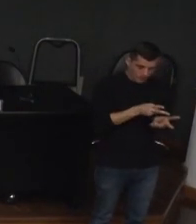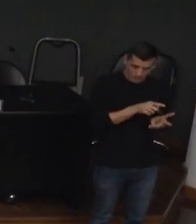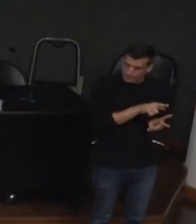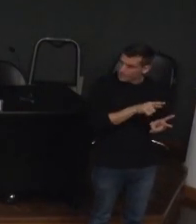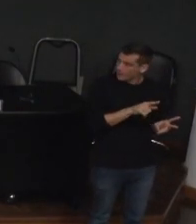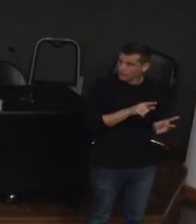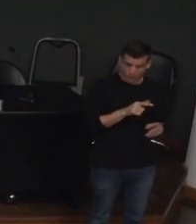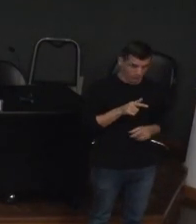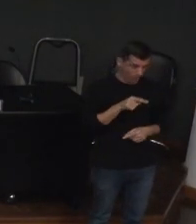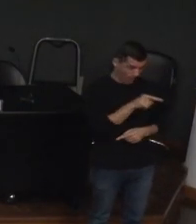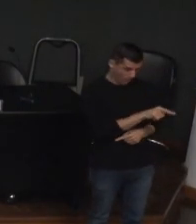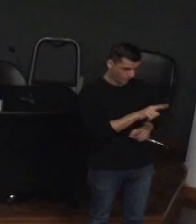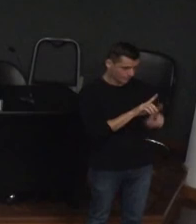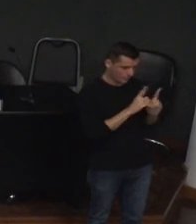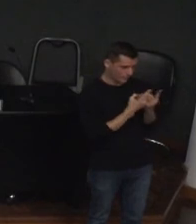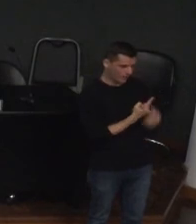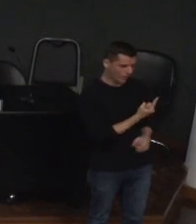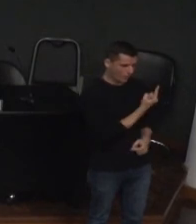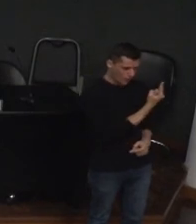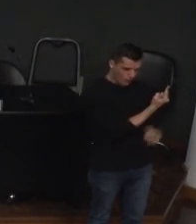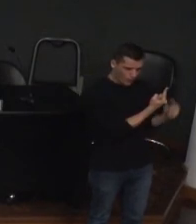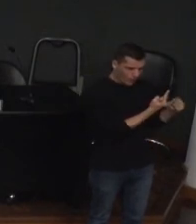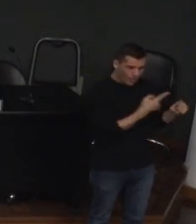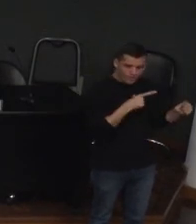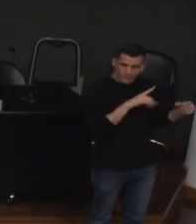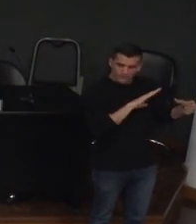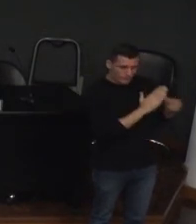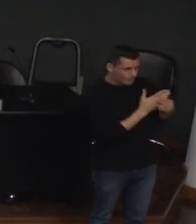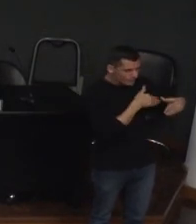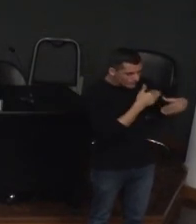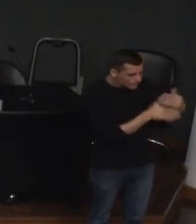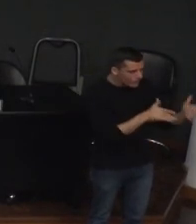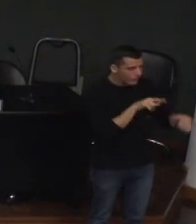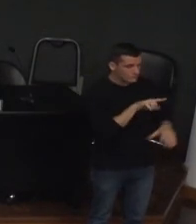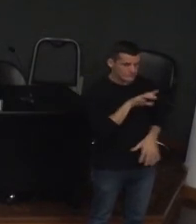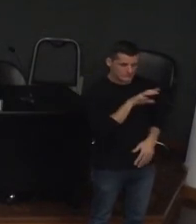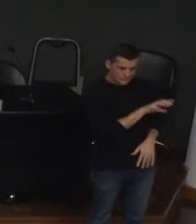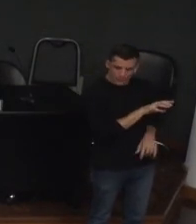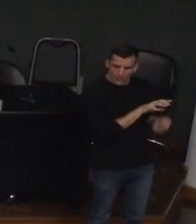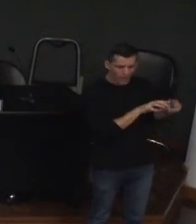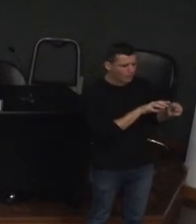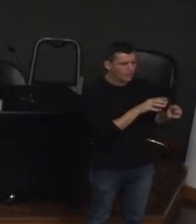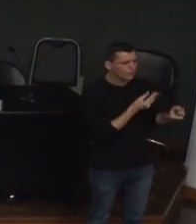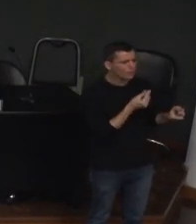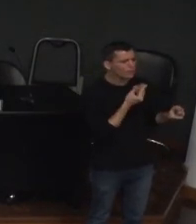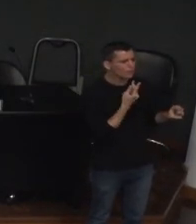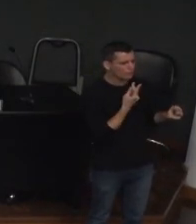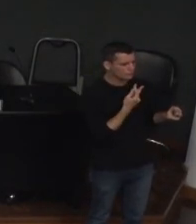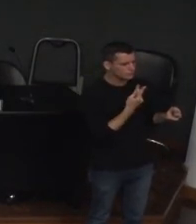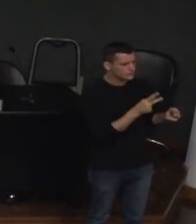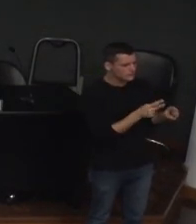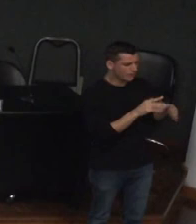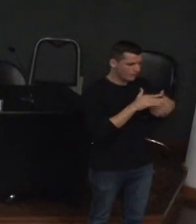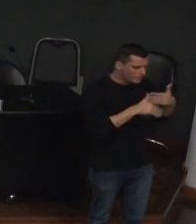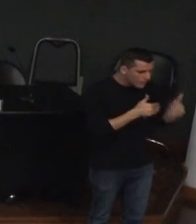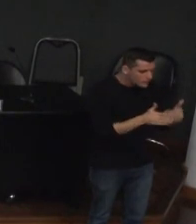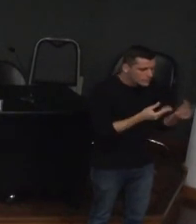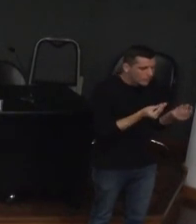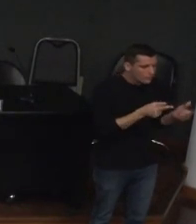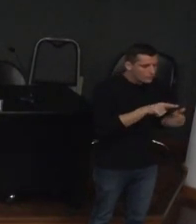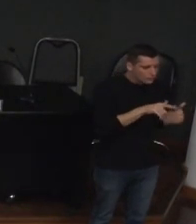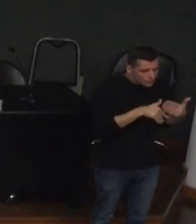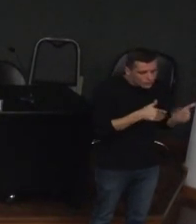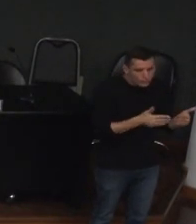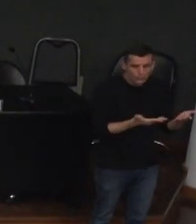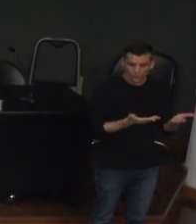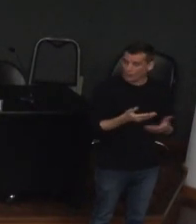com o departamento 1 foi mencionado o processo X. Eu queria escutar um pouco desse processo. Como é que ele tramita aqui internamente? Ah, quando entra no